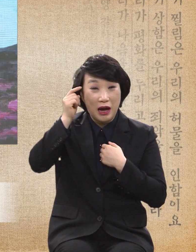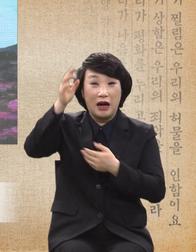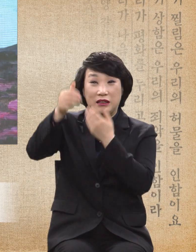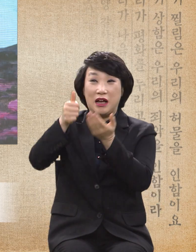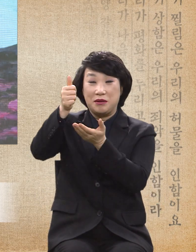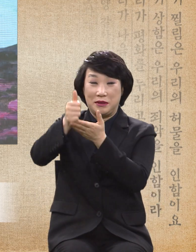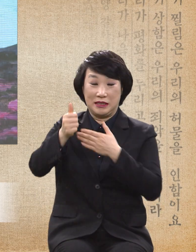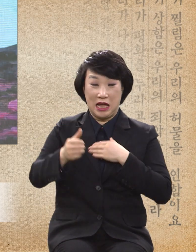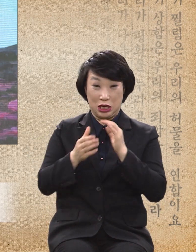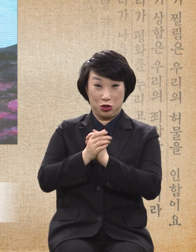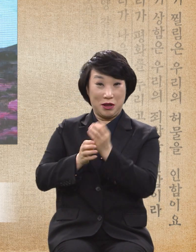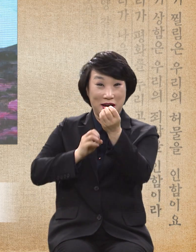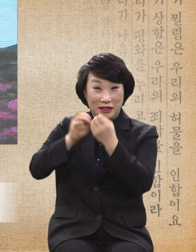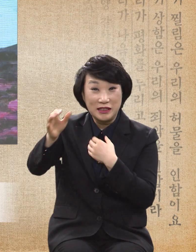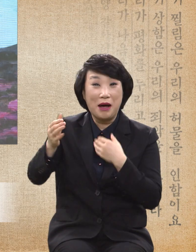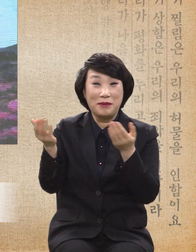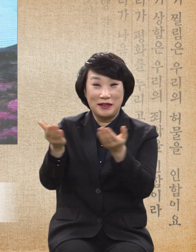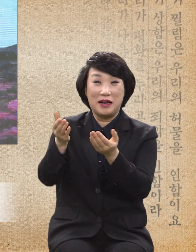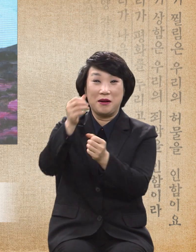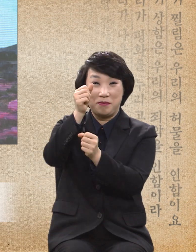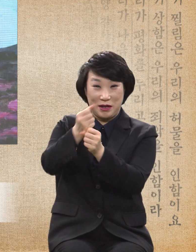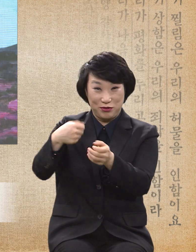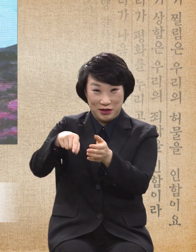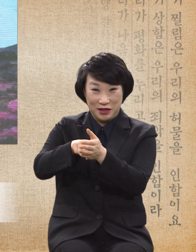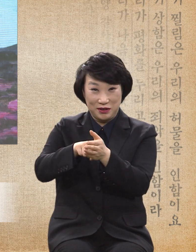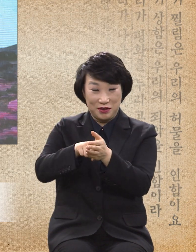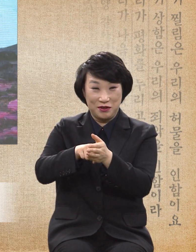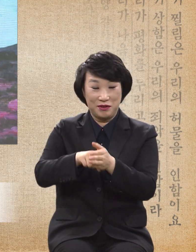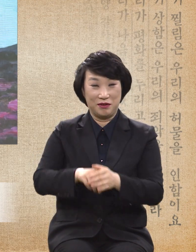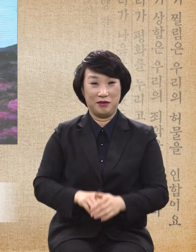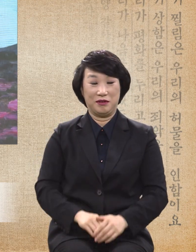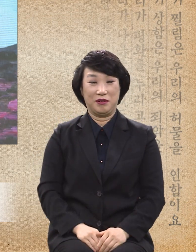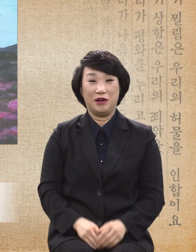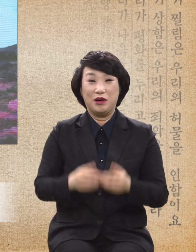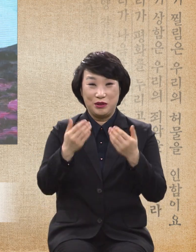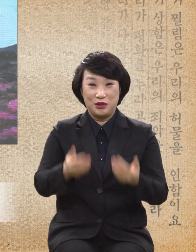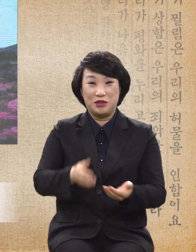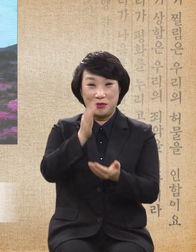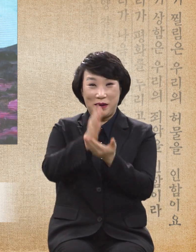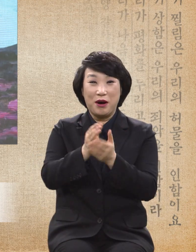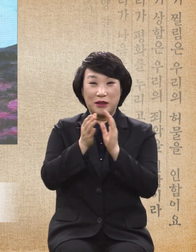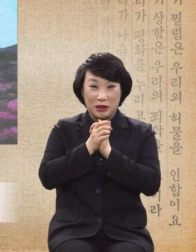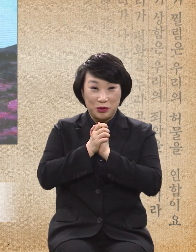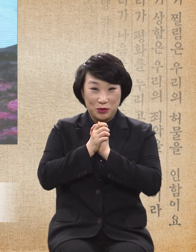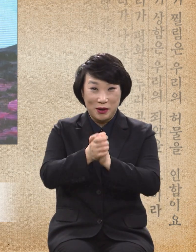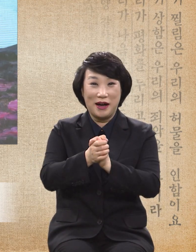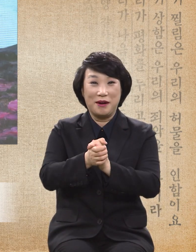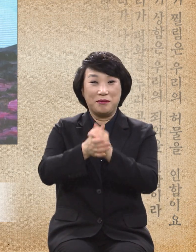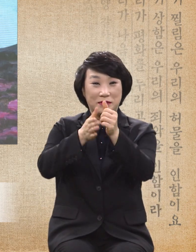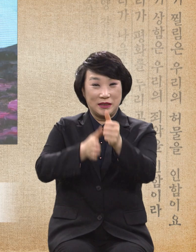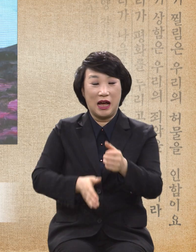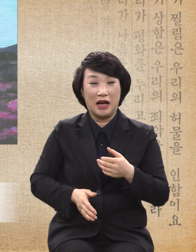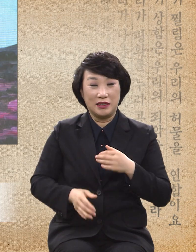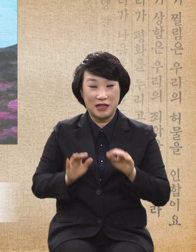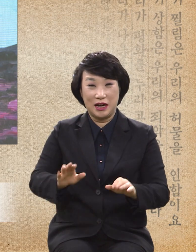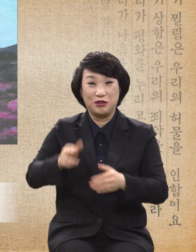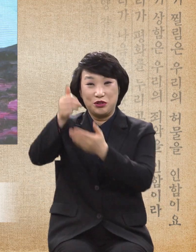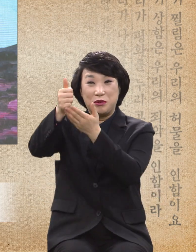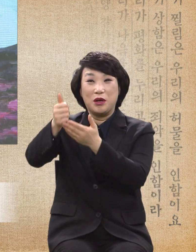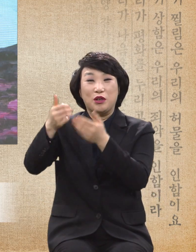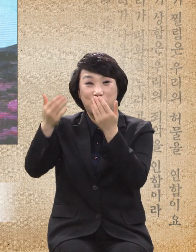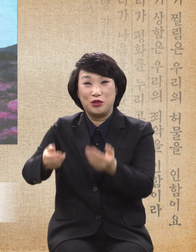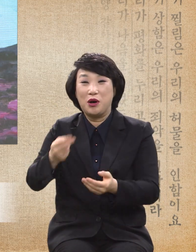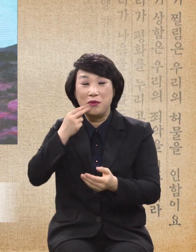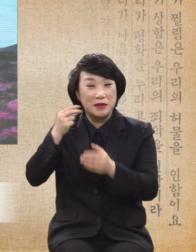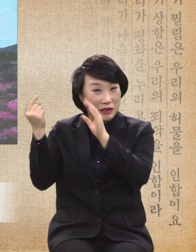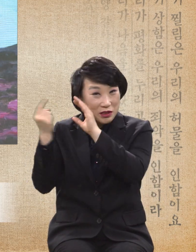하나님을 내 기도의 응답으로 일하시게 하기 위해서. 쉬지 말고 기도하라. 내가 쉬지 않고 듣고